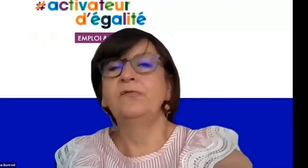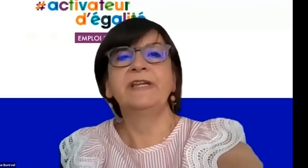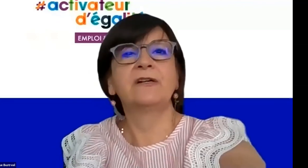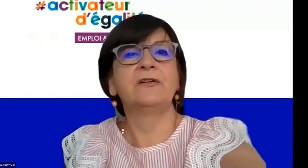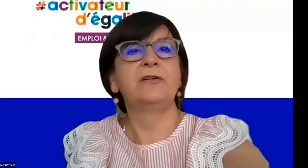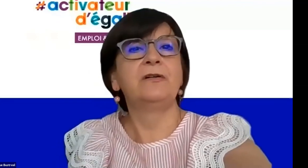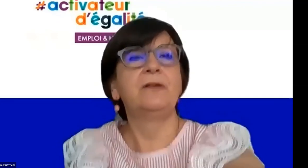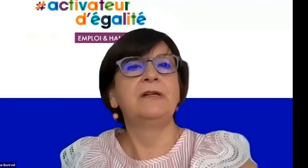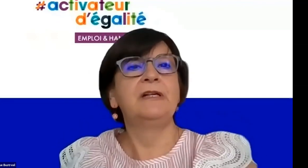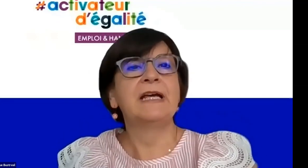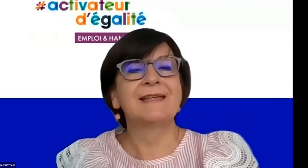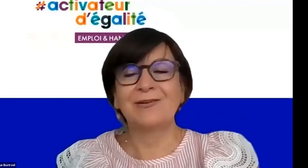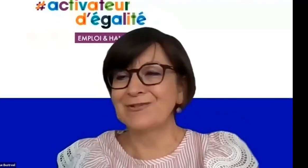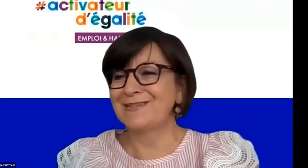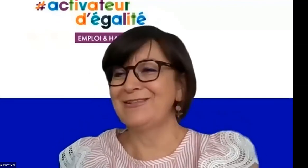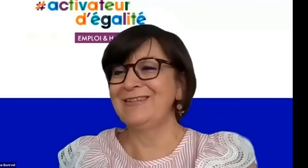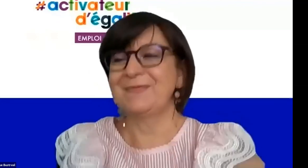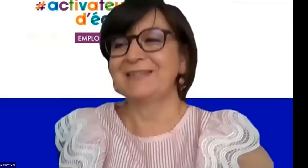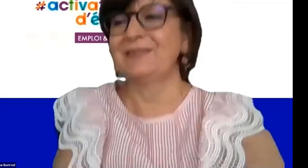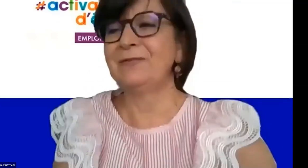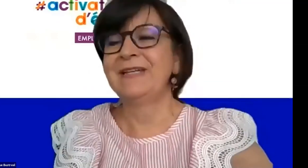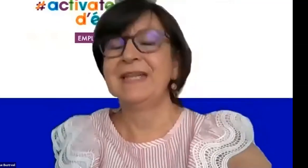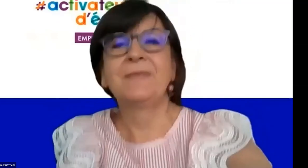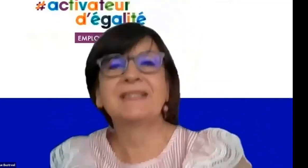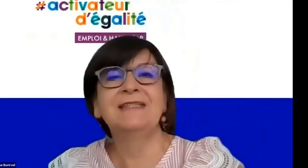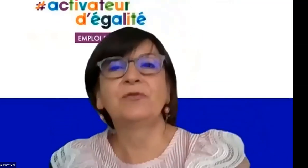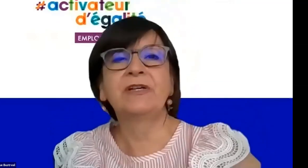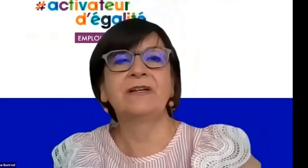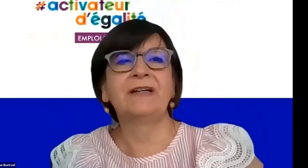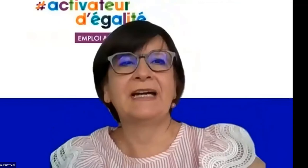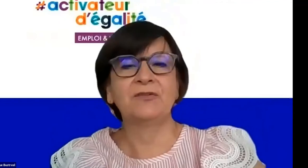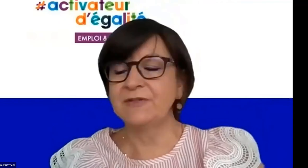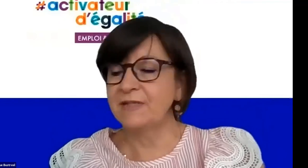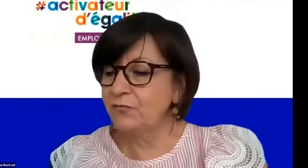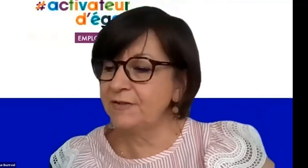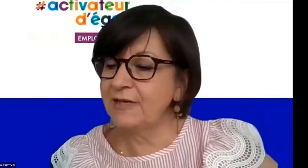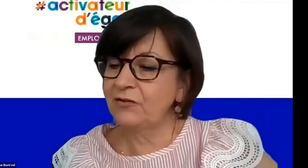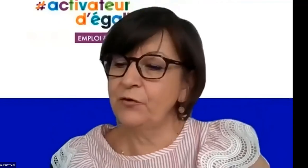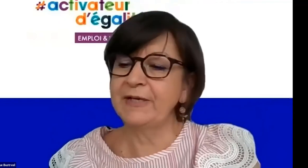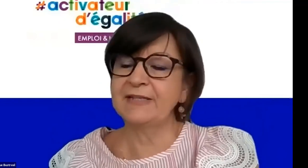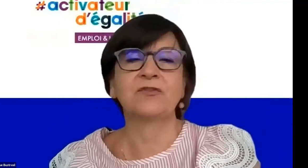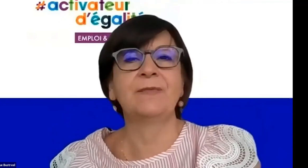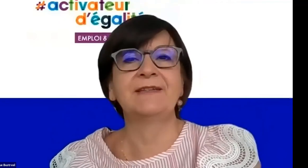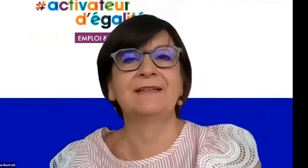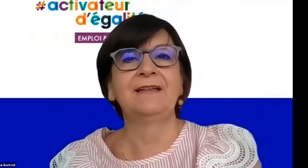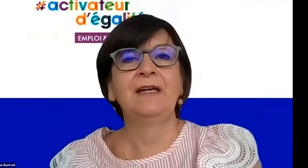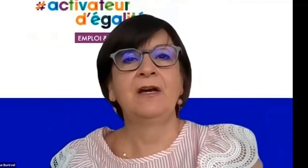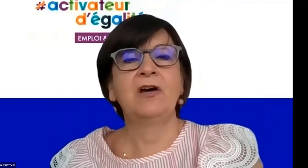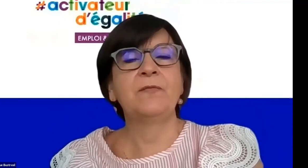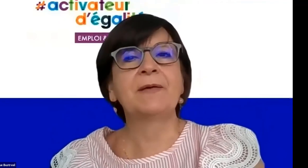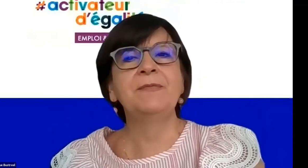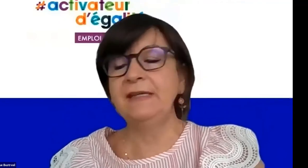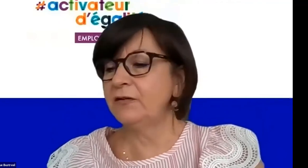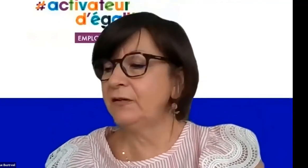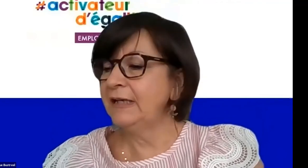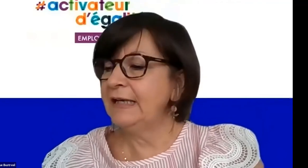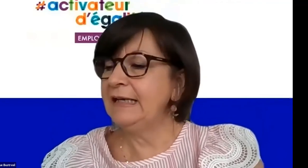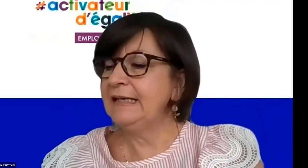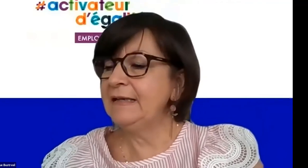Nous allons ouvrir la séquence dès maintenant. Merci donc à toutes et tous d'être présents ce matin.